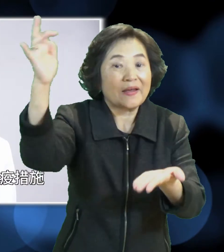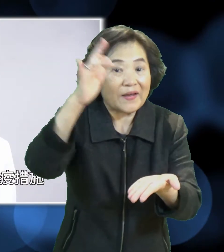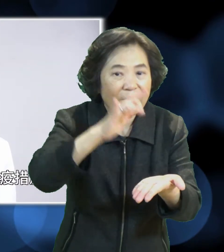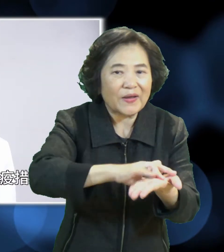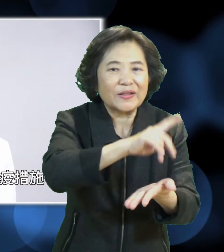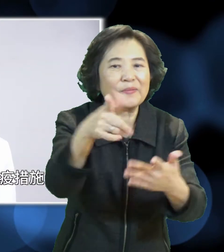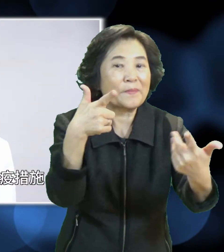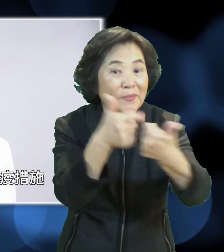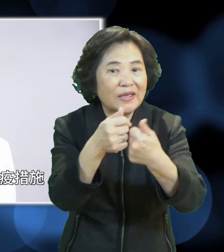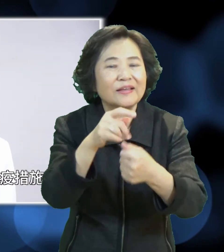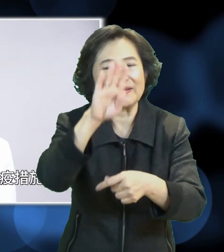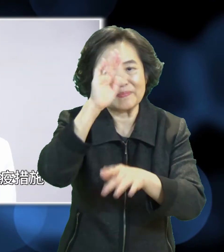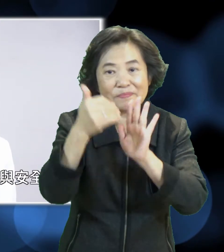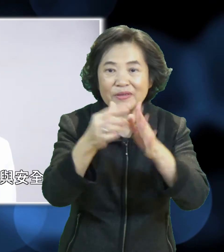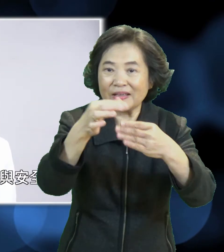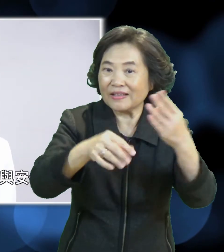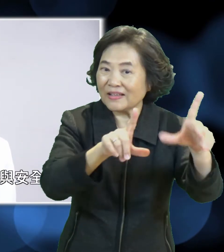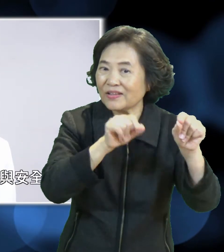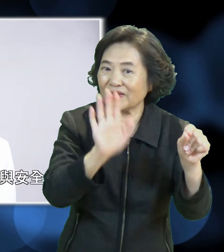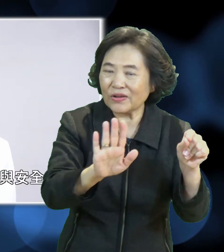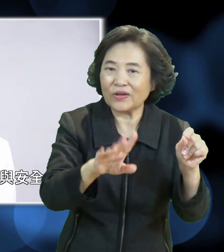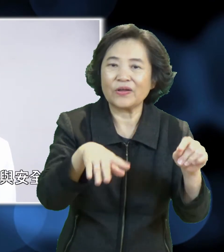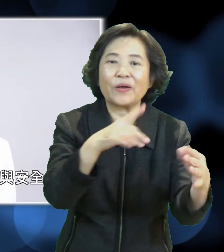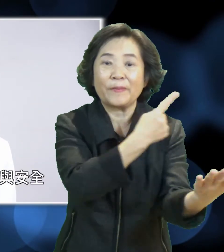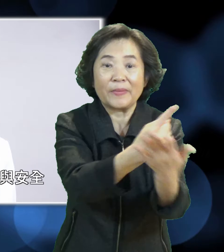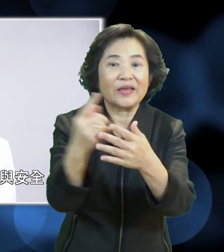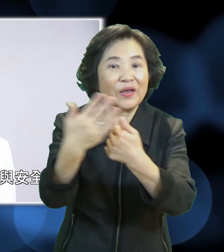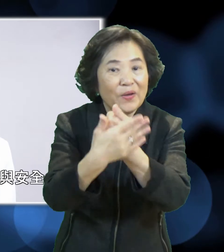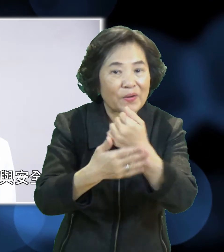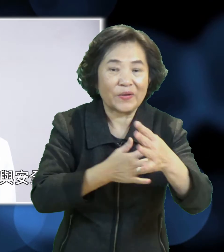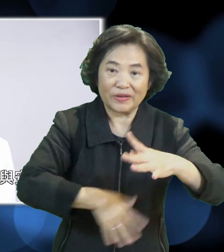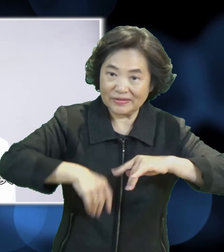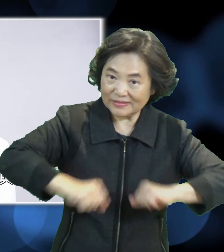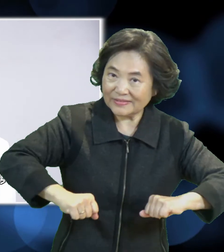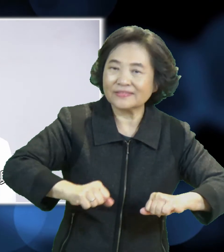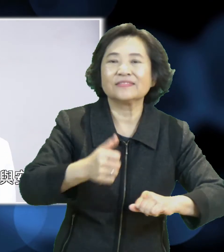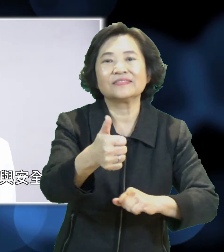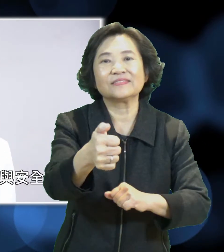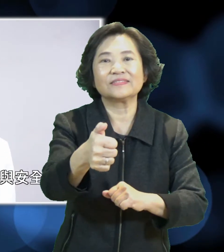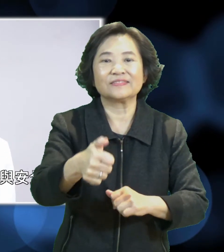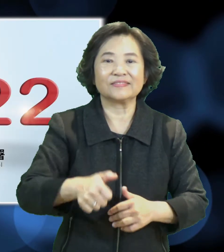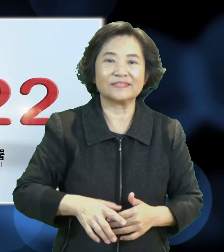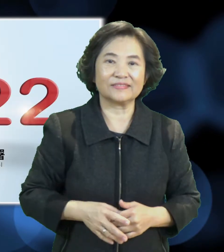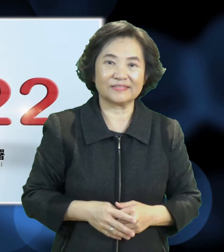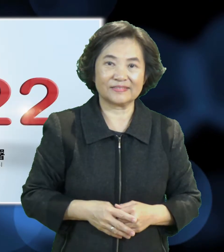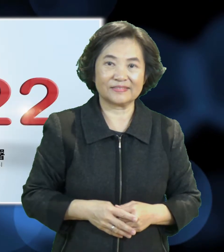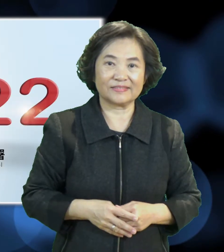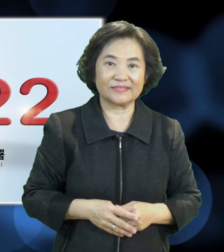检疫下配合防治措施，强化修复全体国人的抗疫的安全。